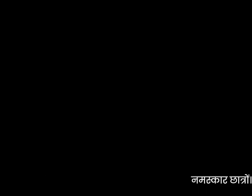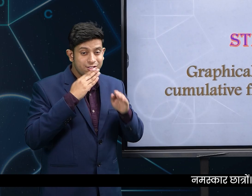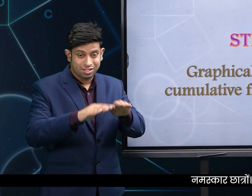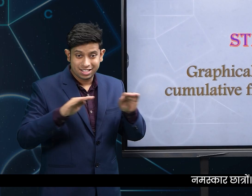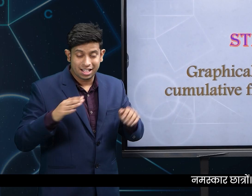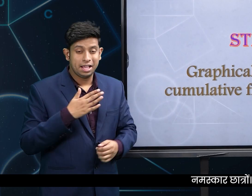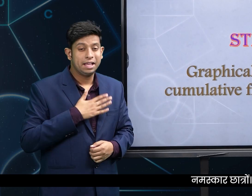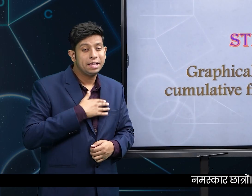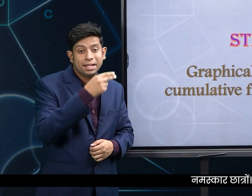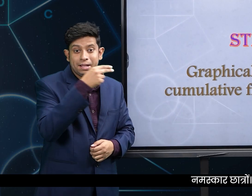नमस्कार छात्रों।